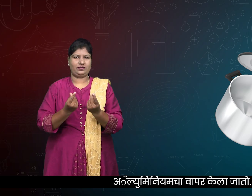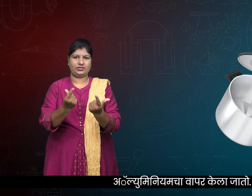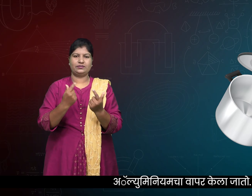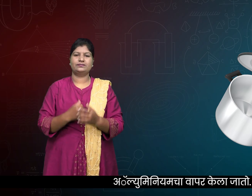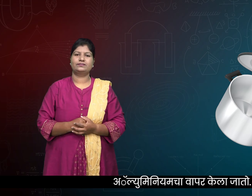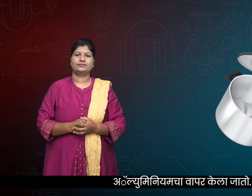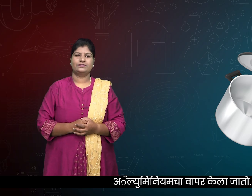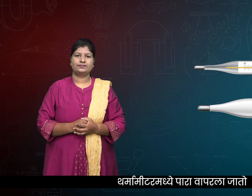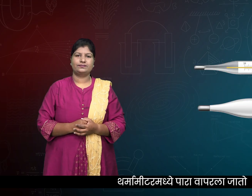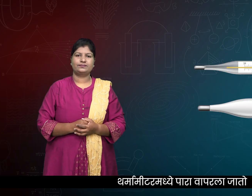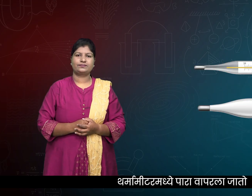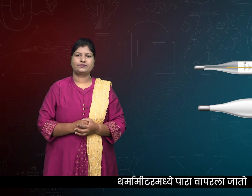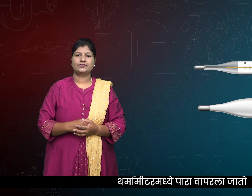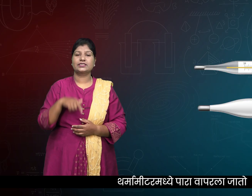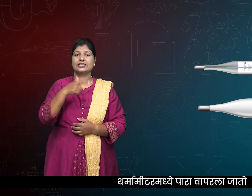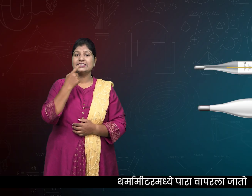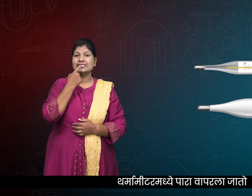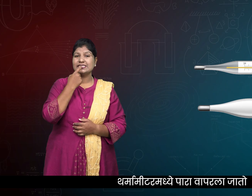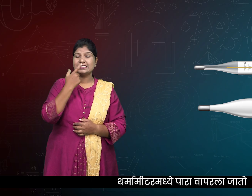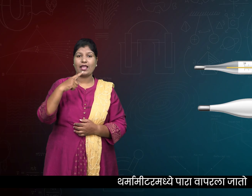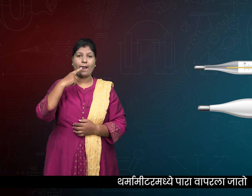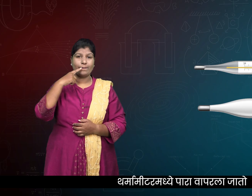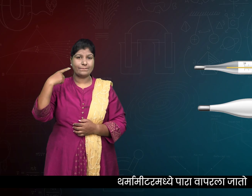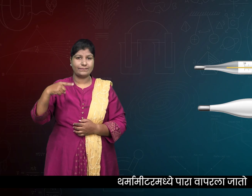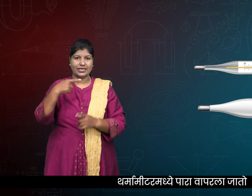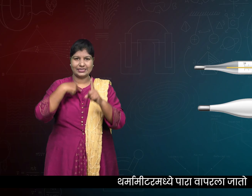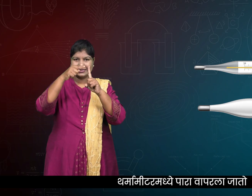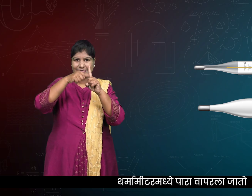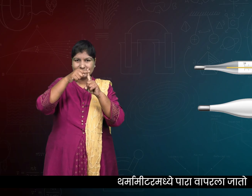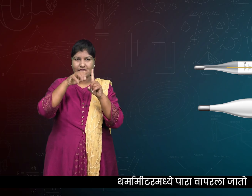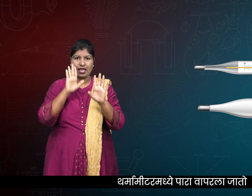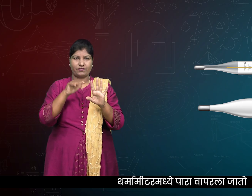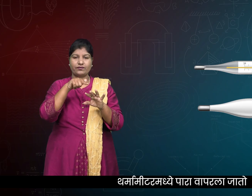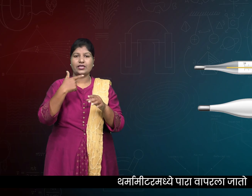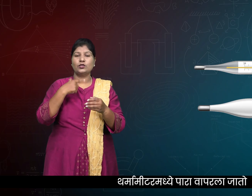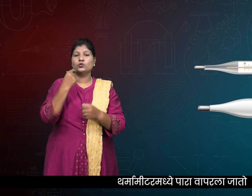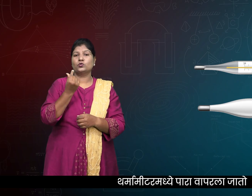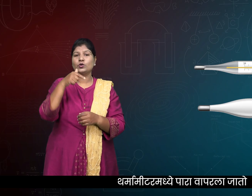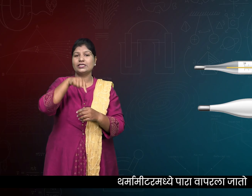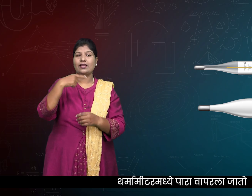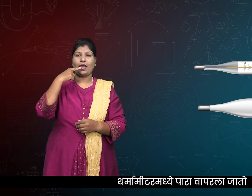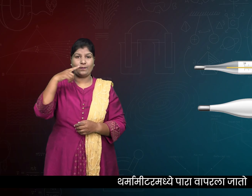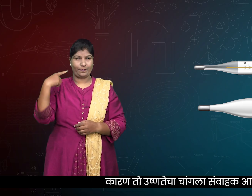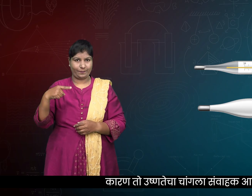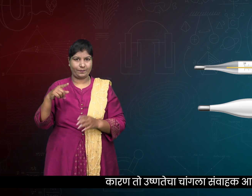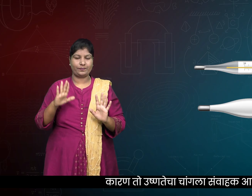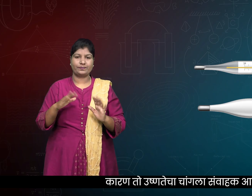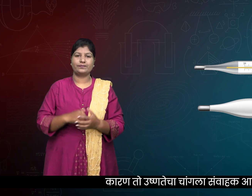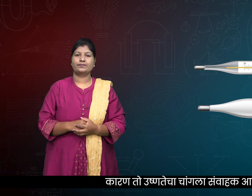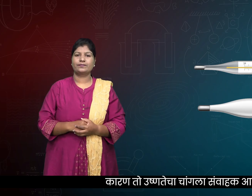थर्मामीटरमध्ये पारा वापरला जातो. कारण तो उष्णतेचा